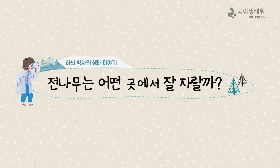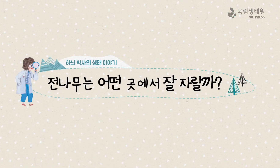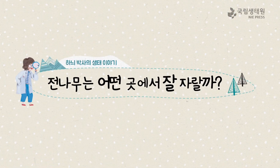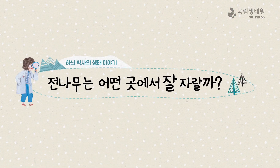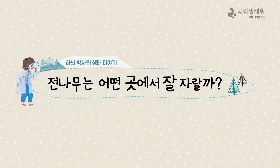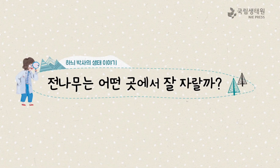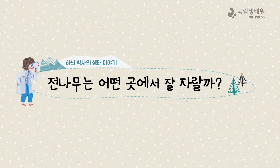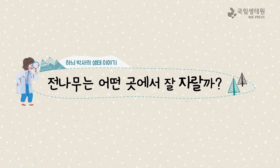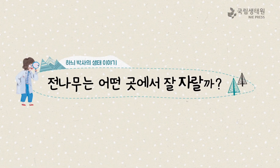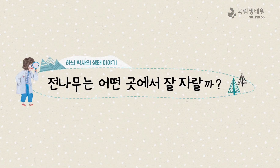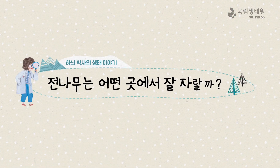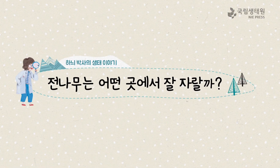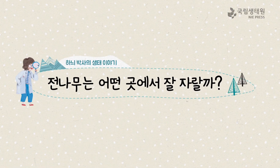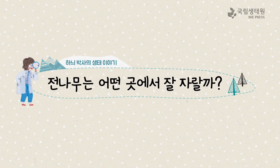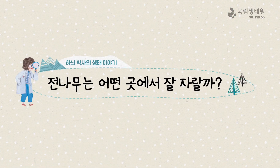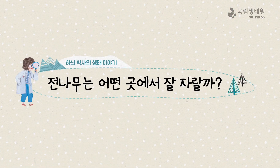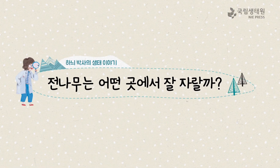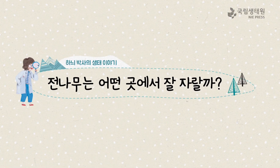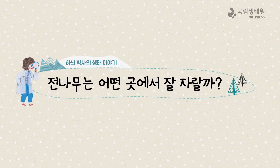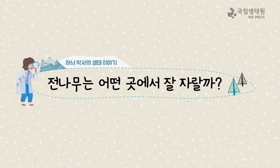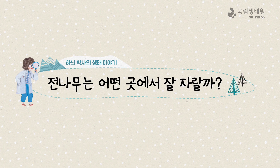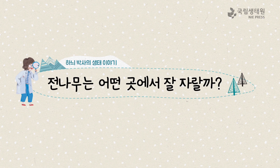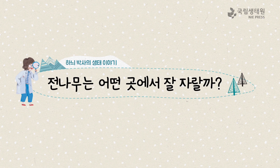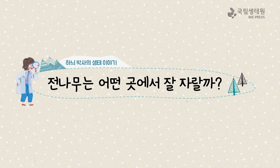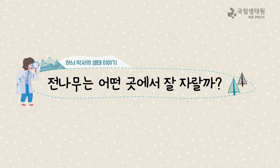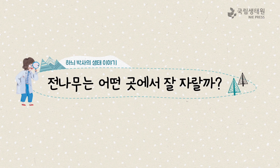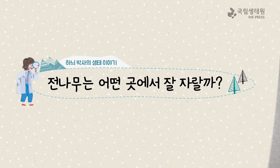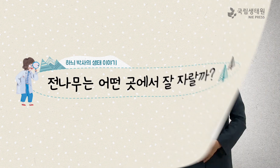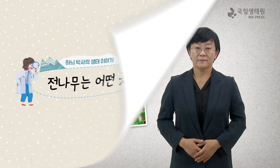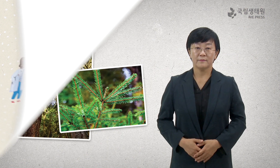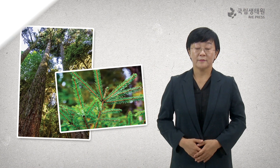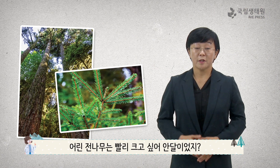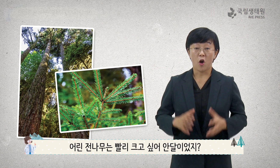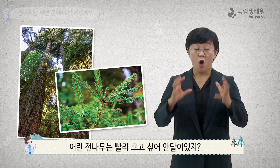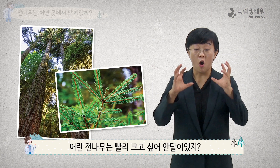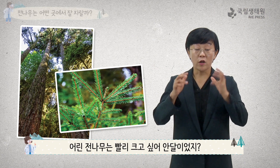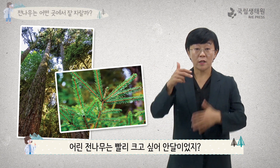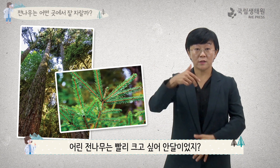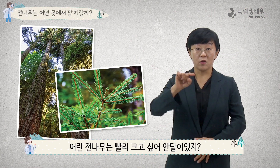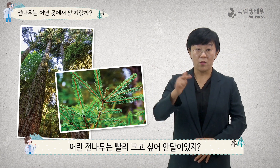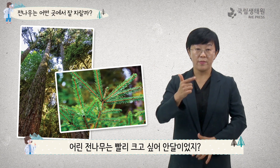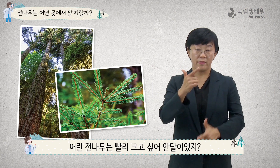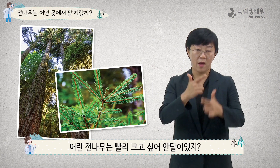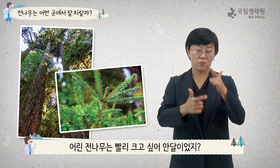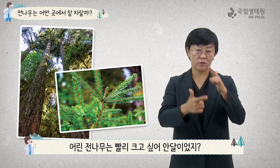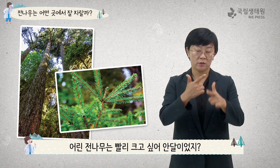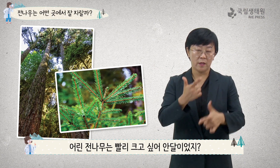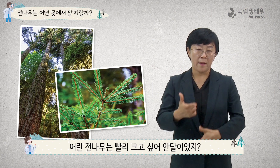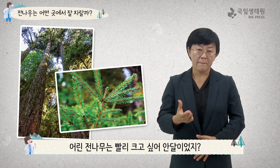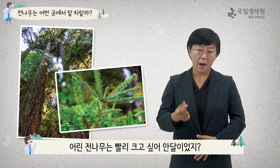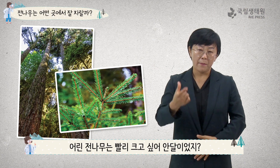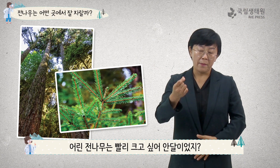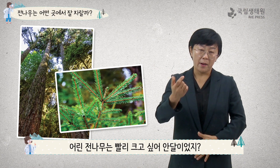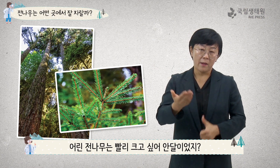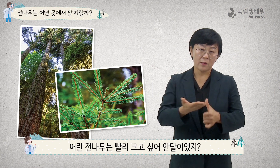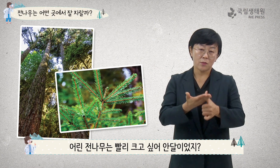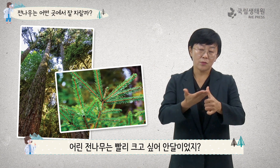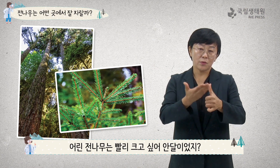전나무는 어떤 곳에서 잘 자랄까? 어린 전나무는 빨리 크고 싶어